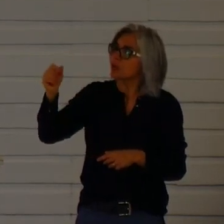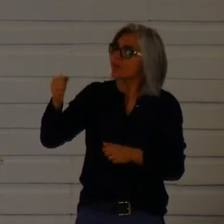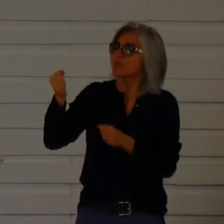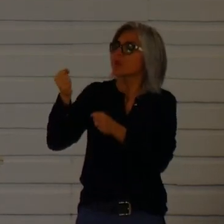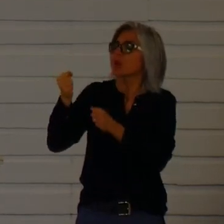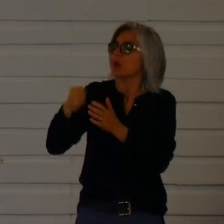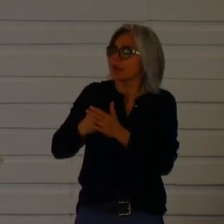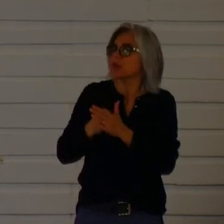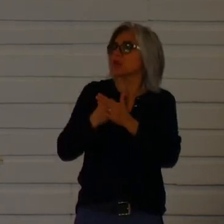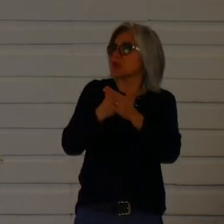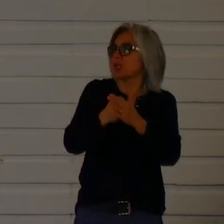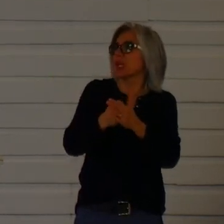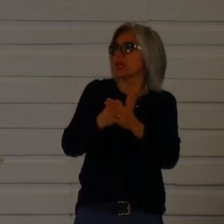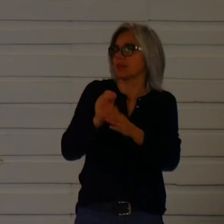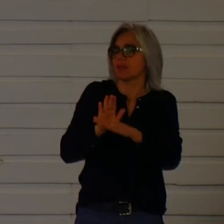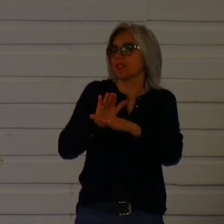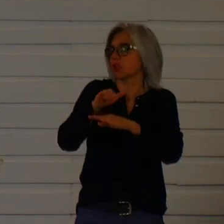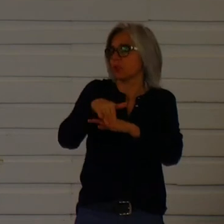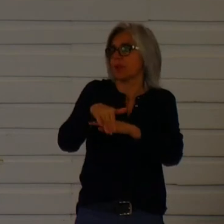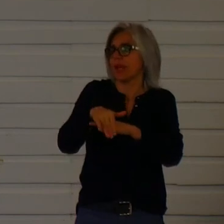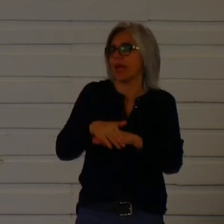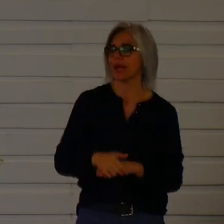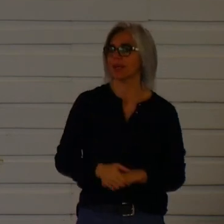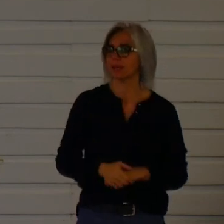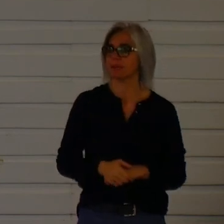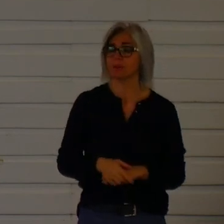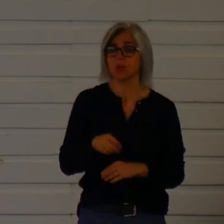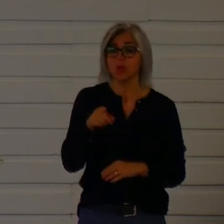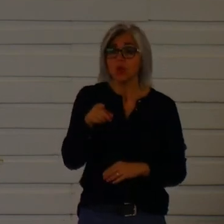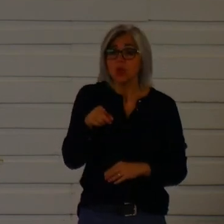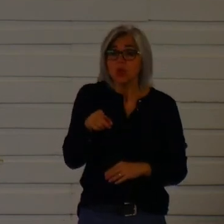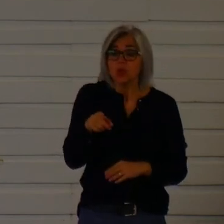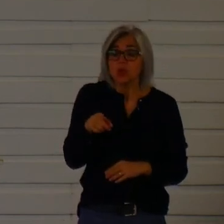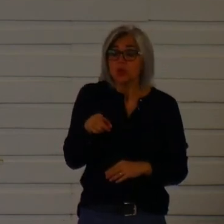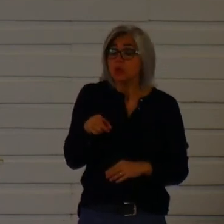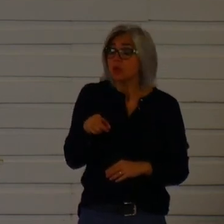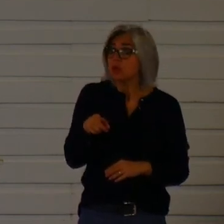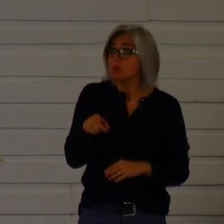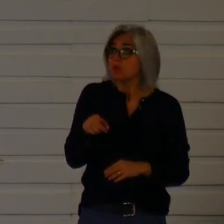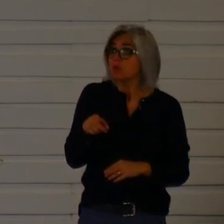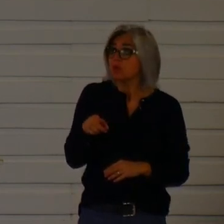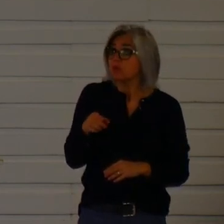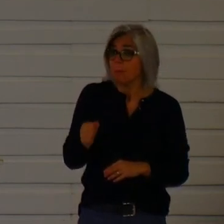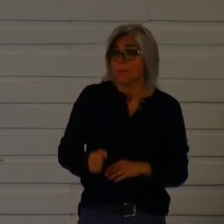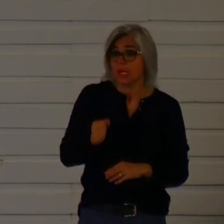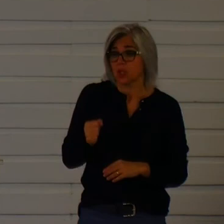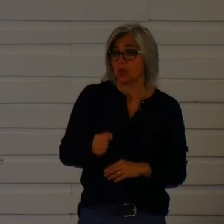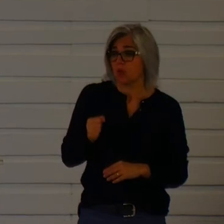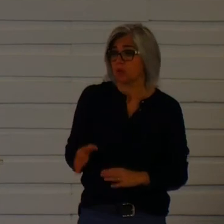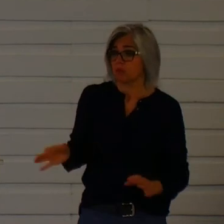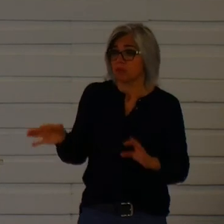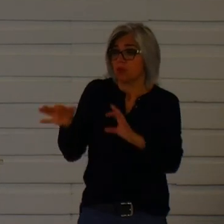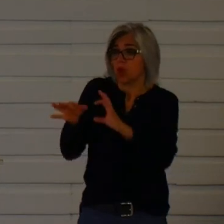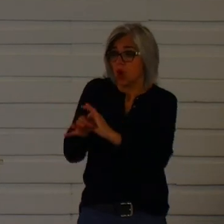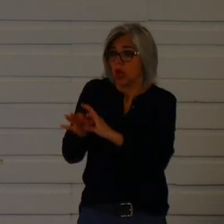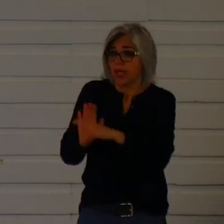volte. E non per questo tu ti possa trovare una scusanza.